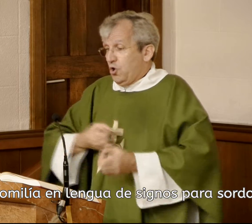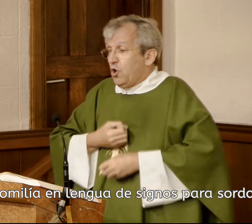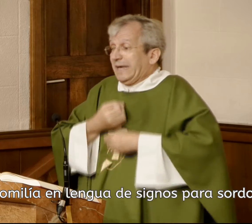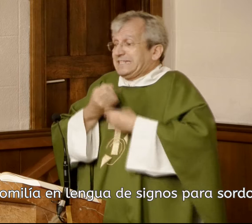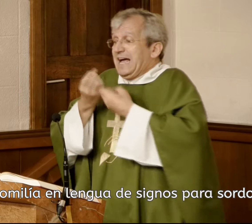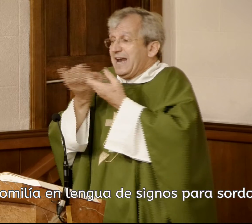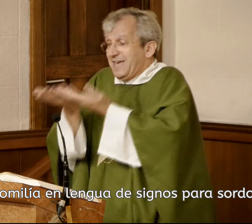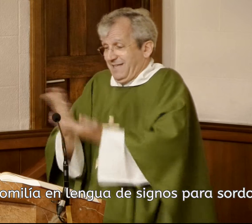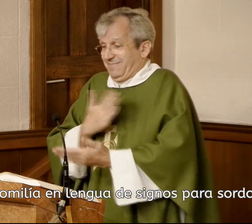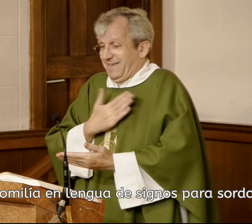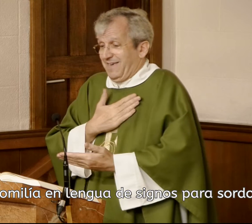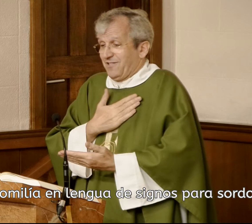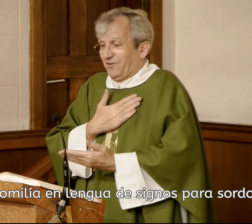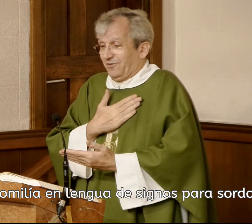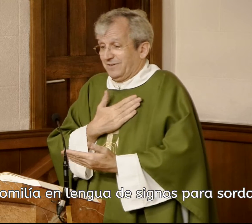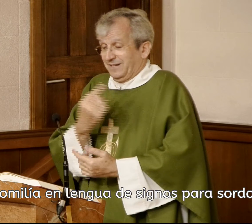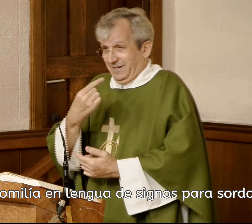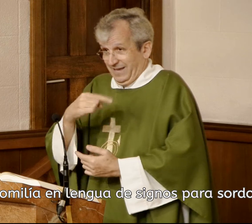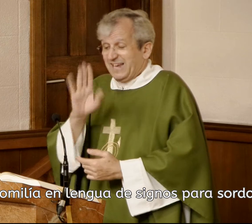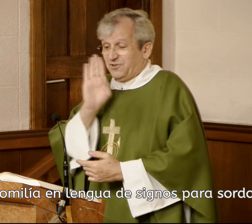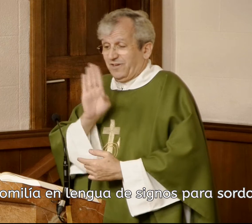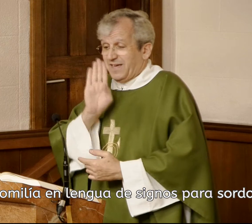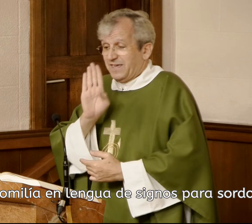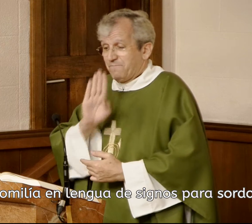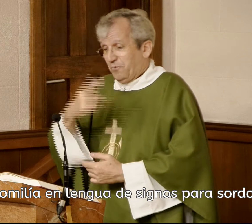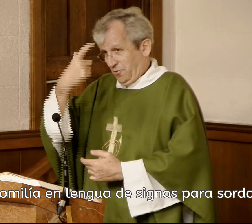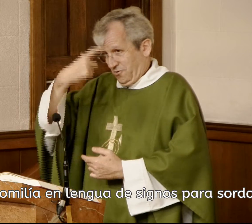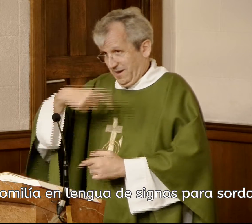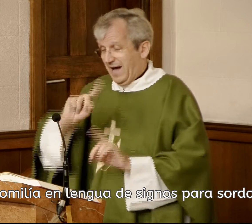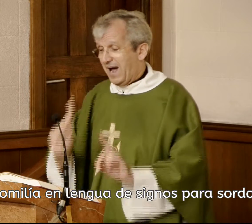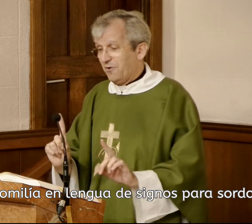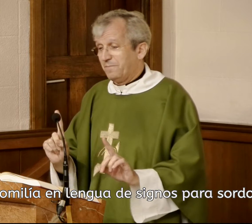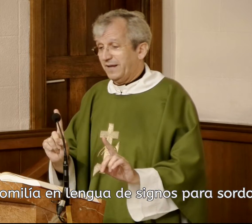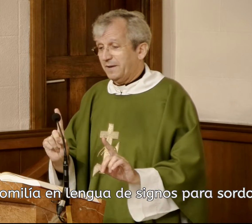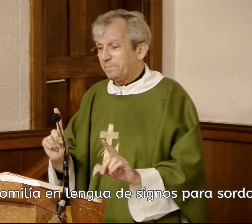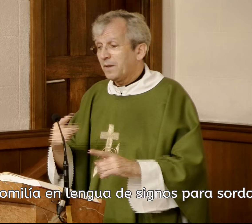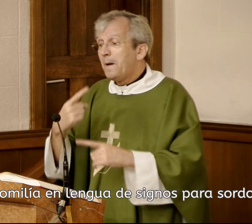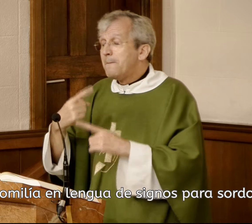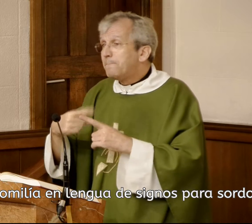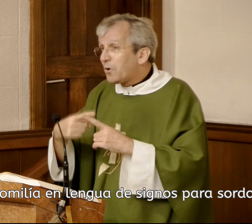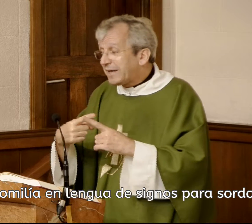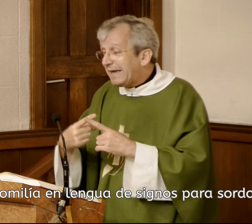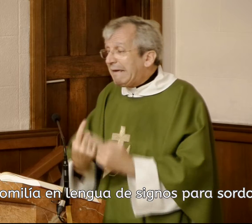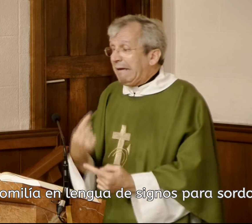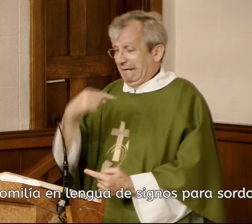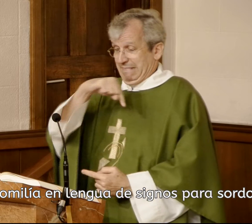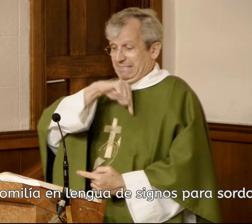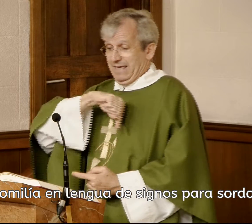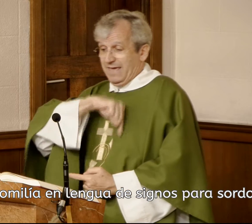Lo que sale de dentro es lo que hace impuro al hombre, porque de